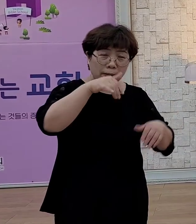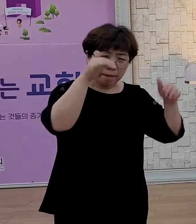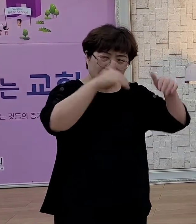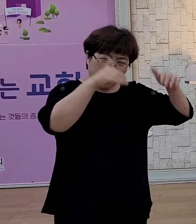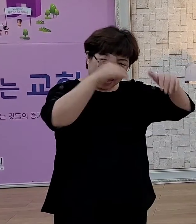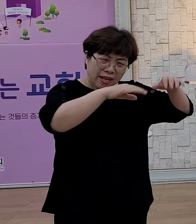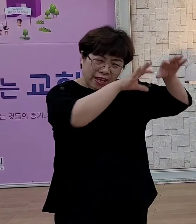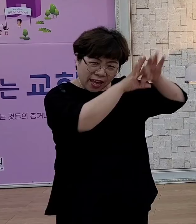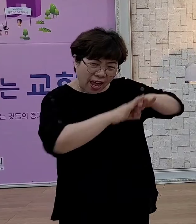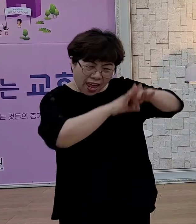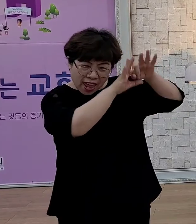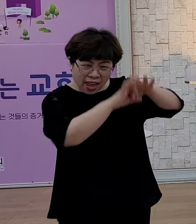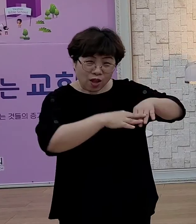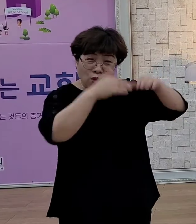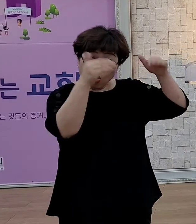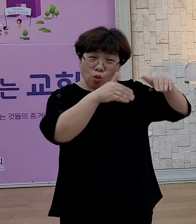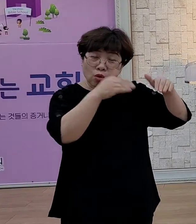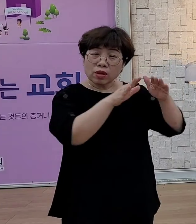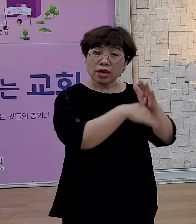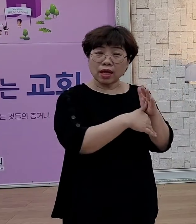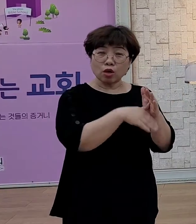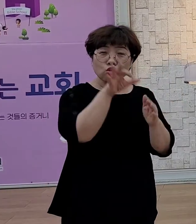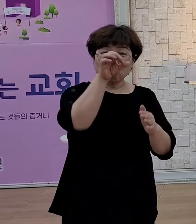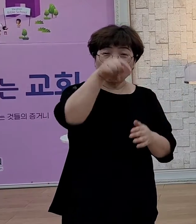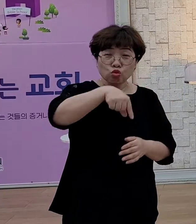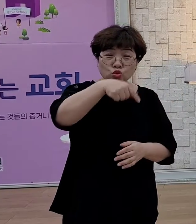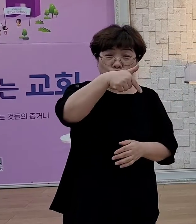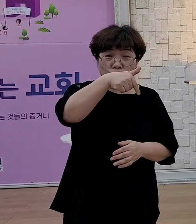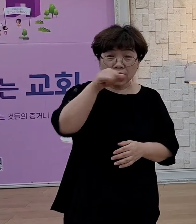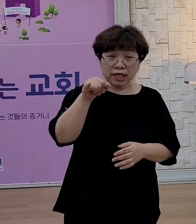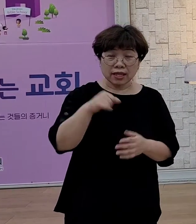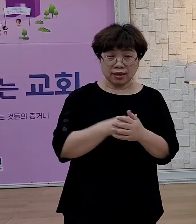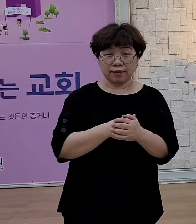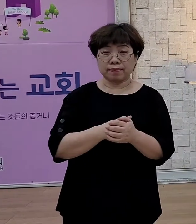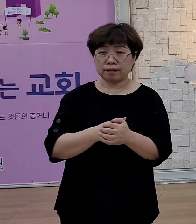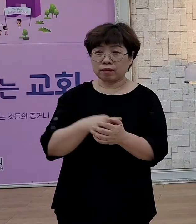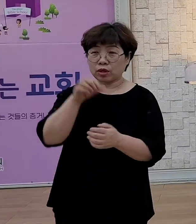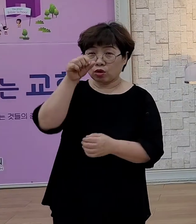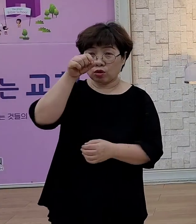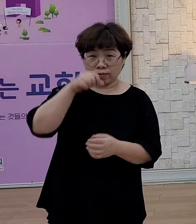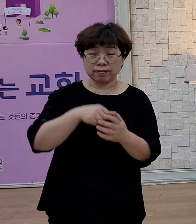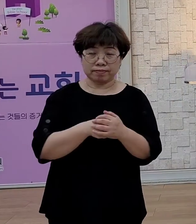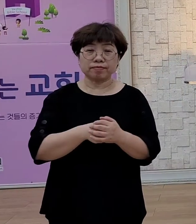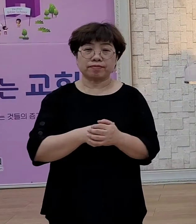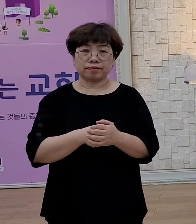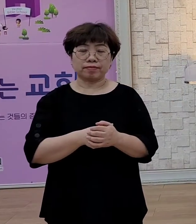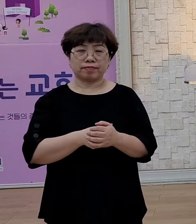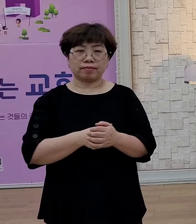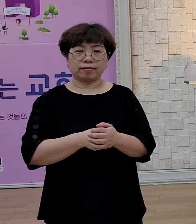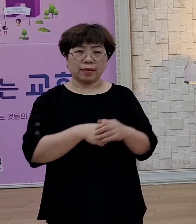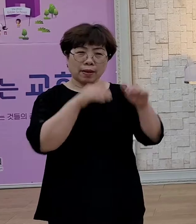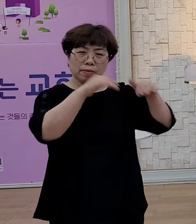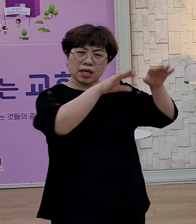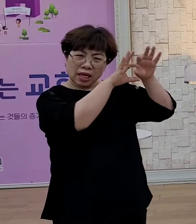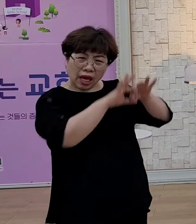그래요. 이 정도는 이제 아실 텐데, 이 비가 한 방울도 오지 않는 이